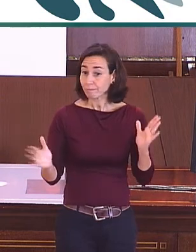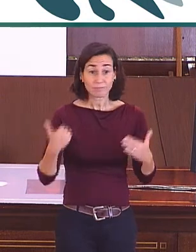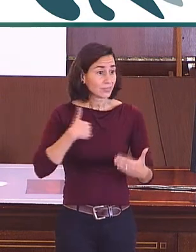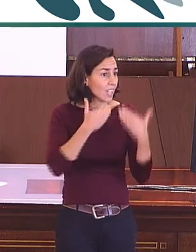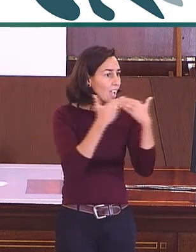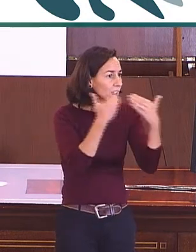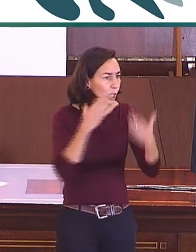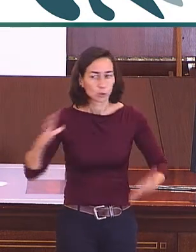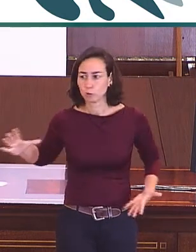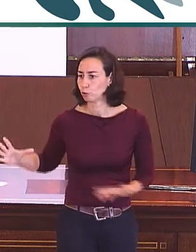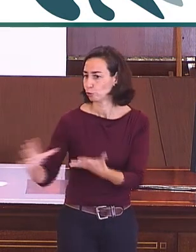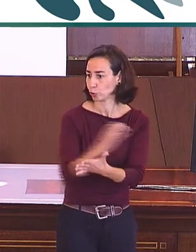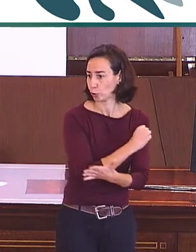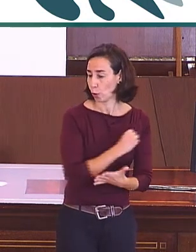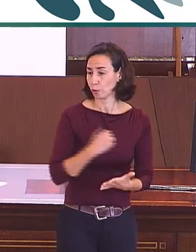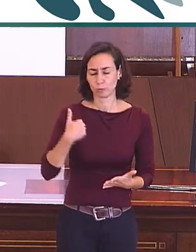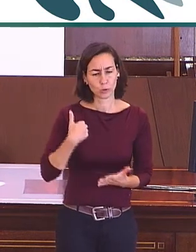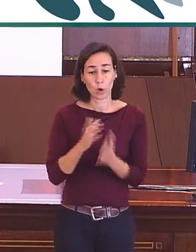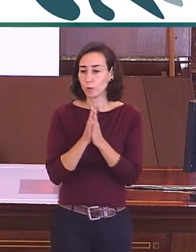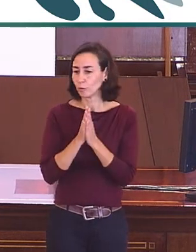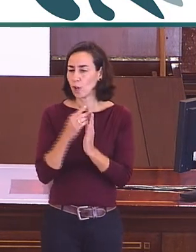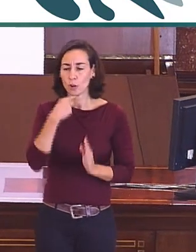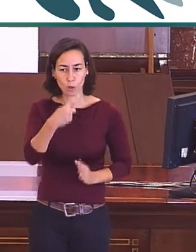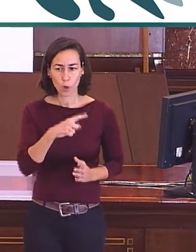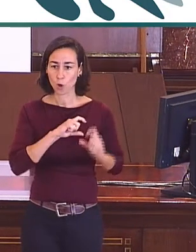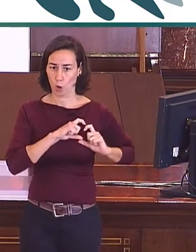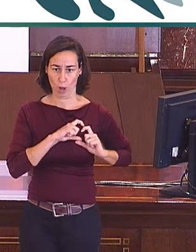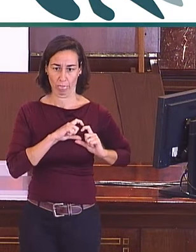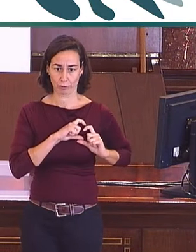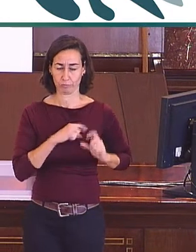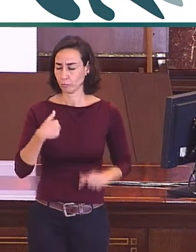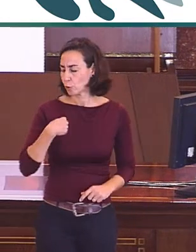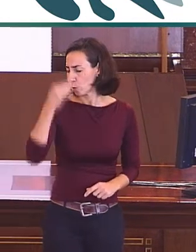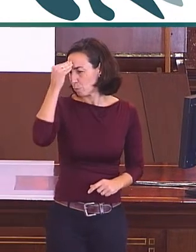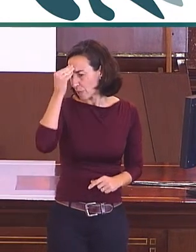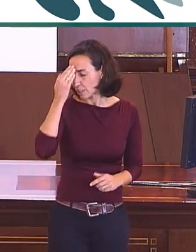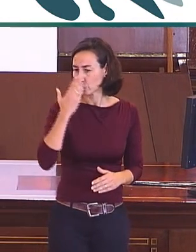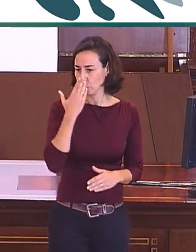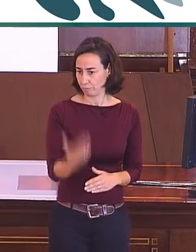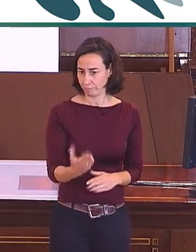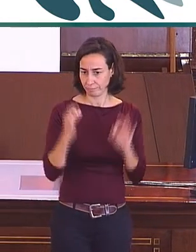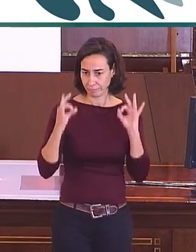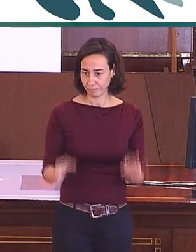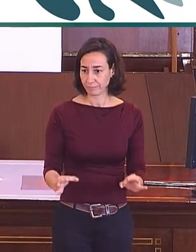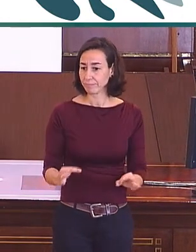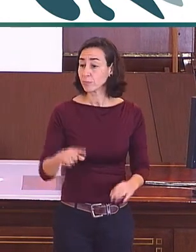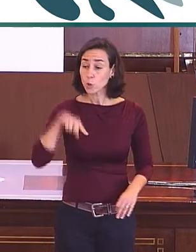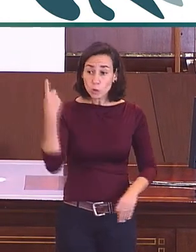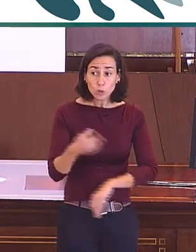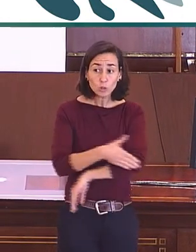pero lo cierto y verdad es que lo digo con el corazón creo creo honestamente que no podemos como administración avanzar